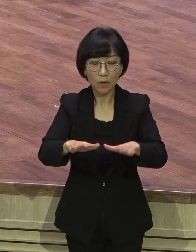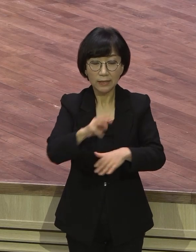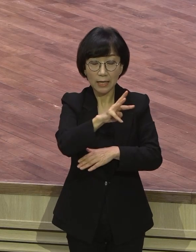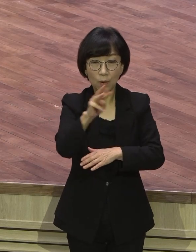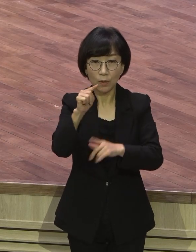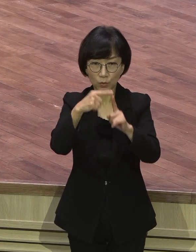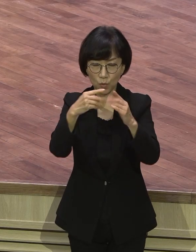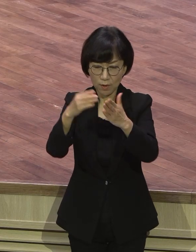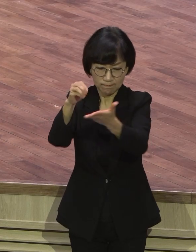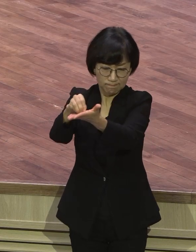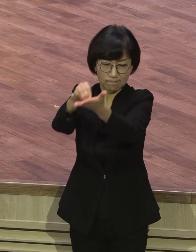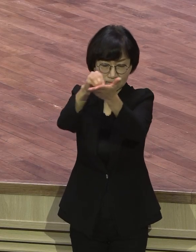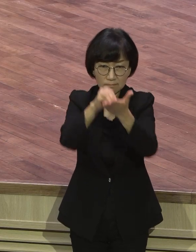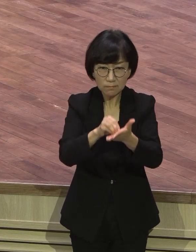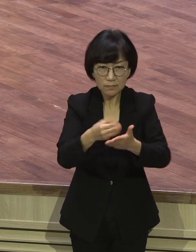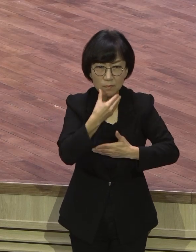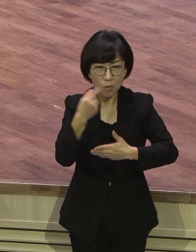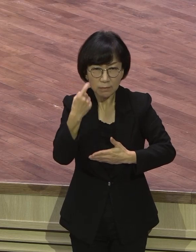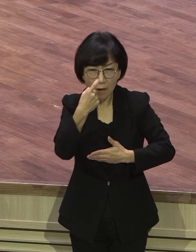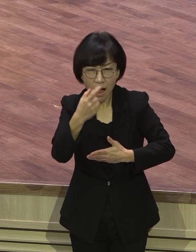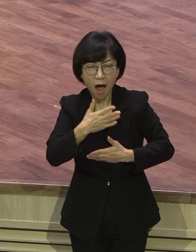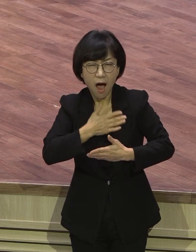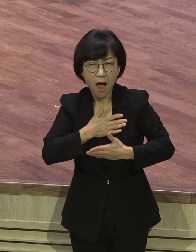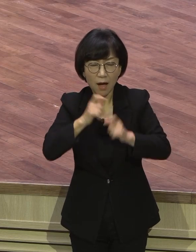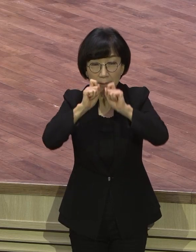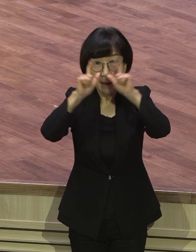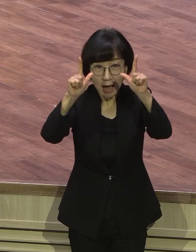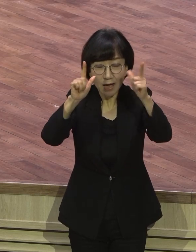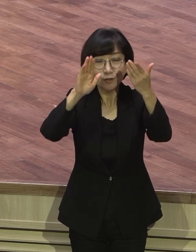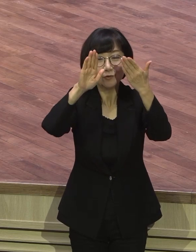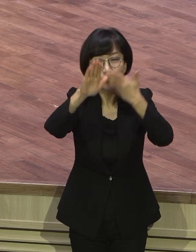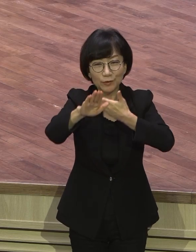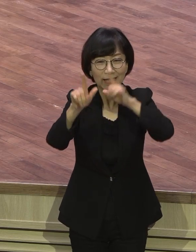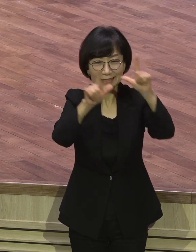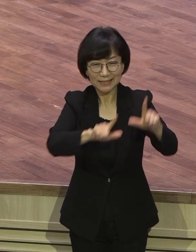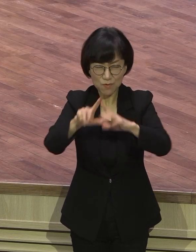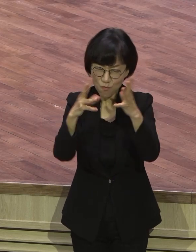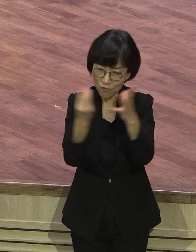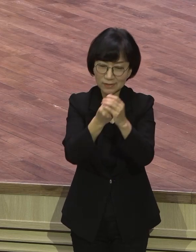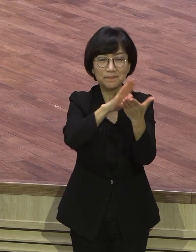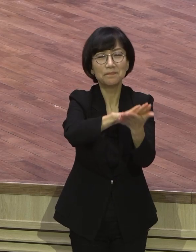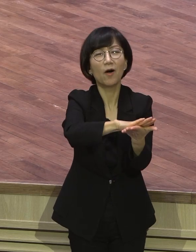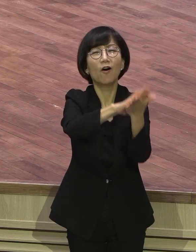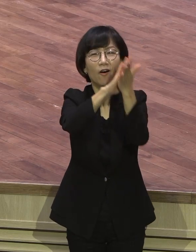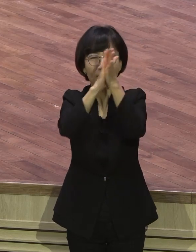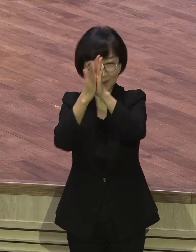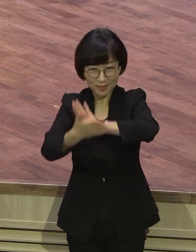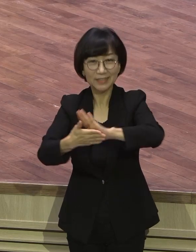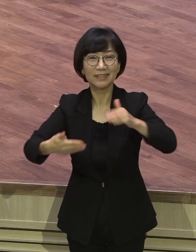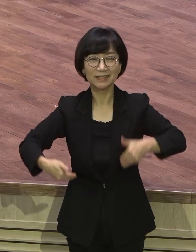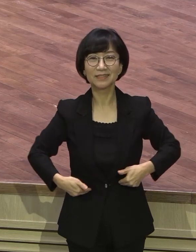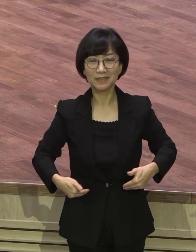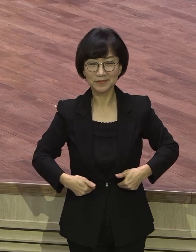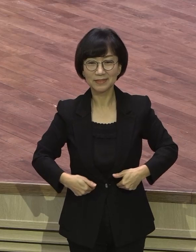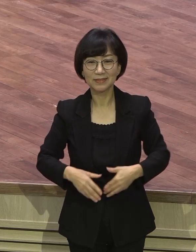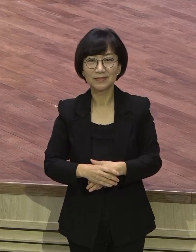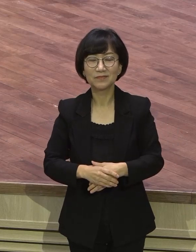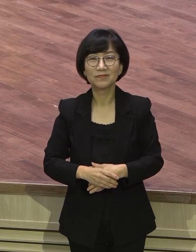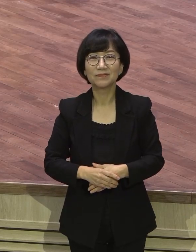완전히 복음이 무엇인지 알고 난 이후에 삶은 완전히 바뀌어야 된다. 그